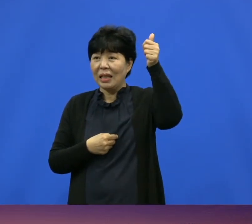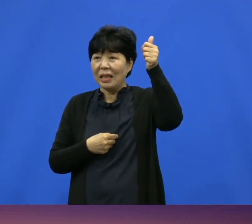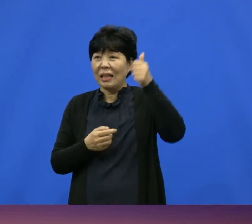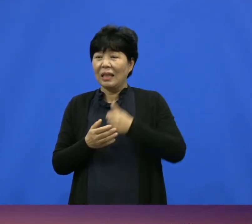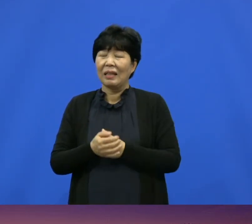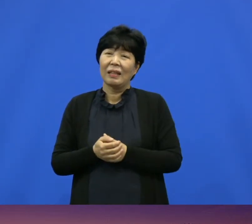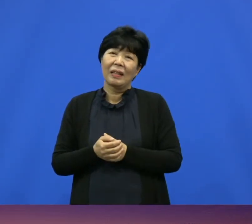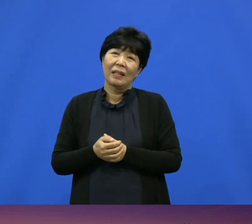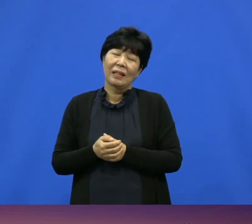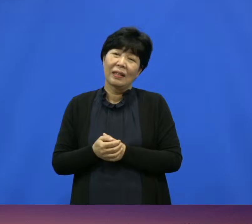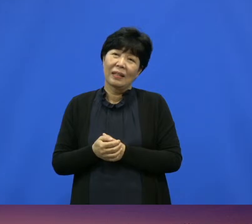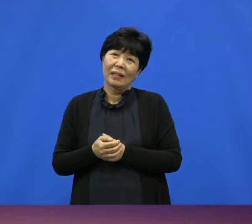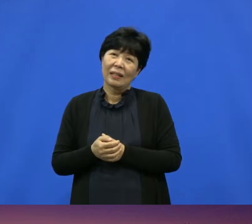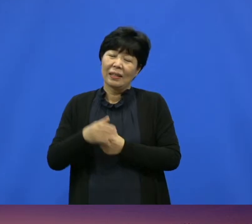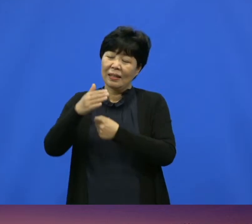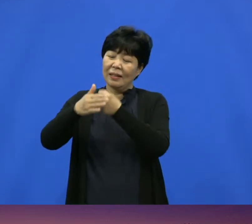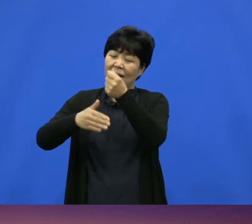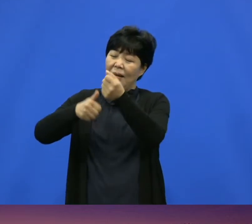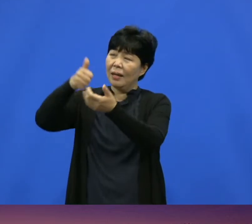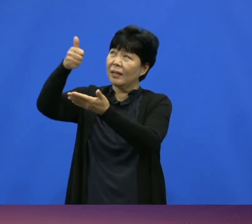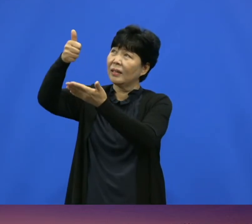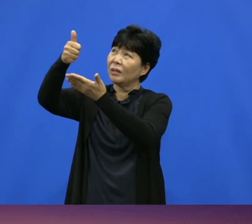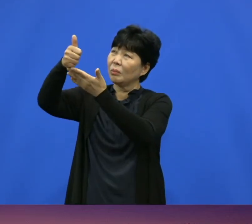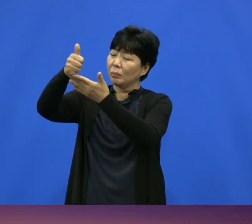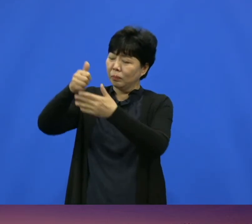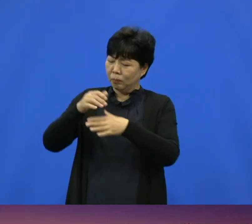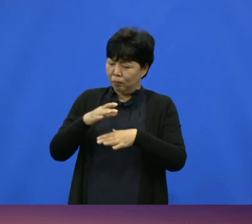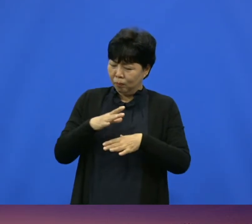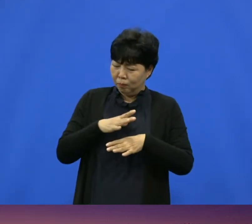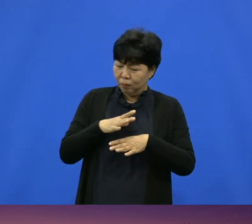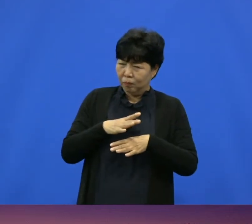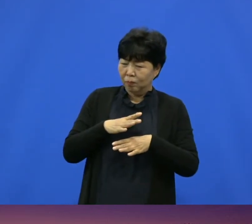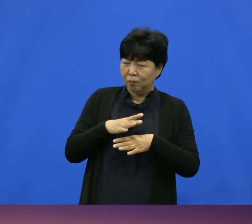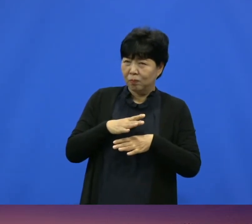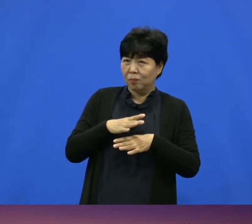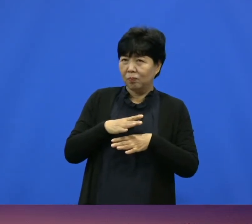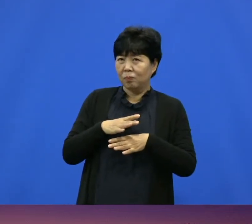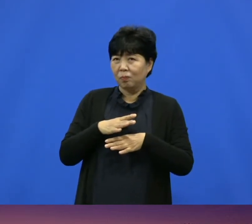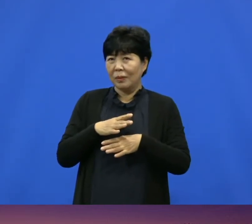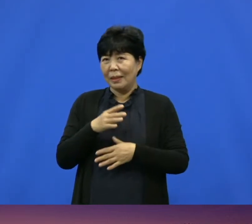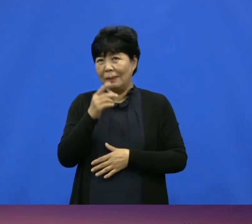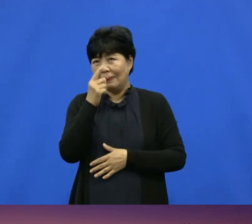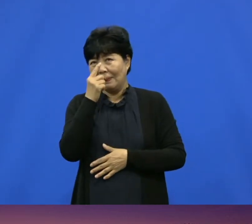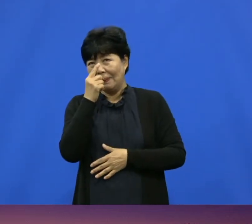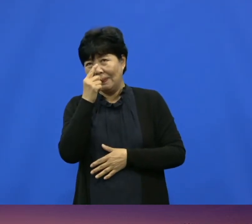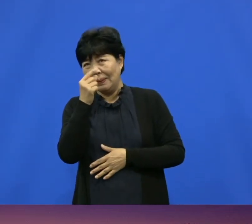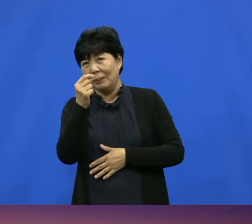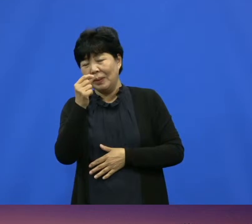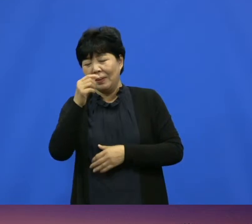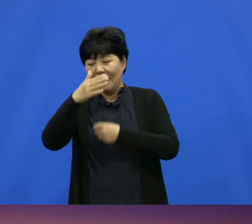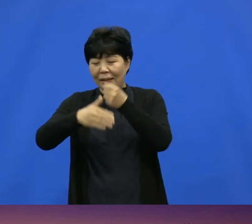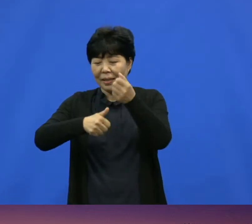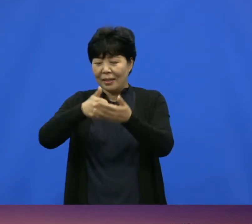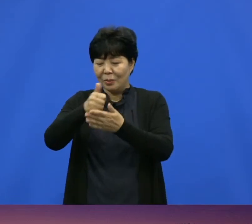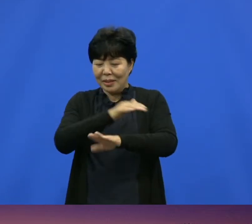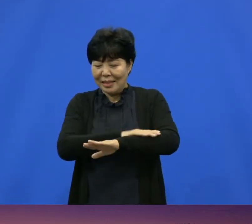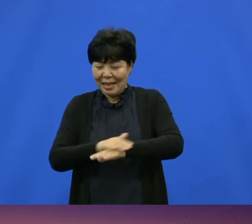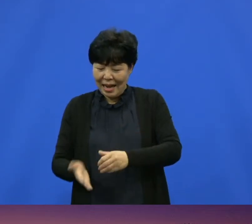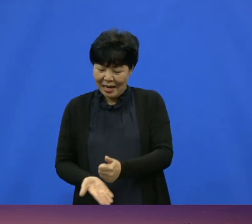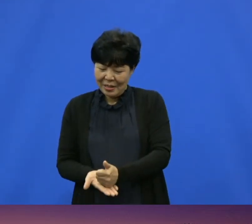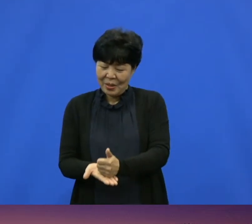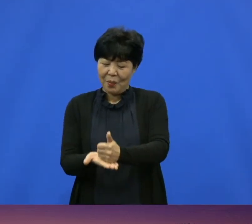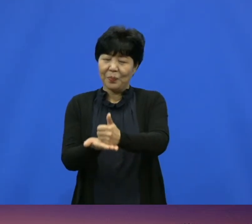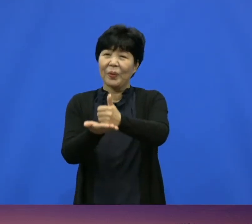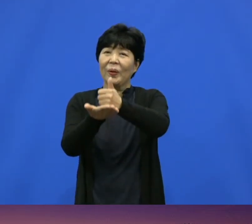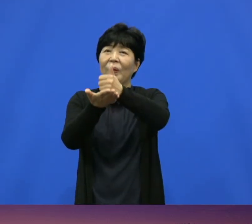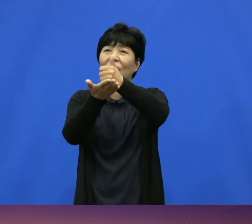속에 끊임없이 그는 하나님을 두려워하고 그 감수성 예민했던, 하나님을 잘 섬겼던, 그래서 여호와를